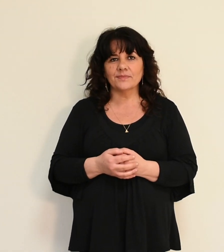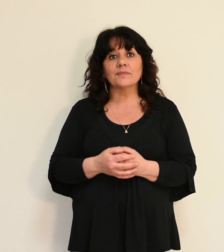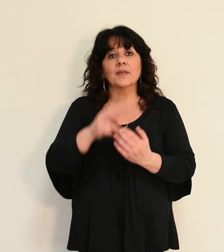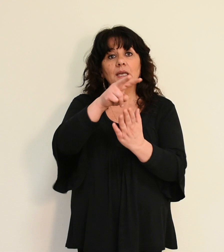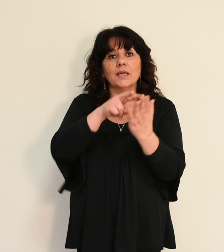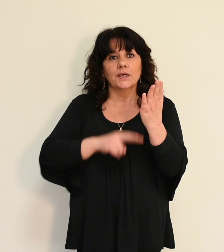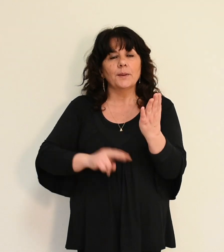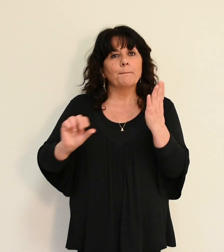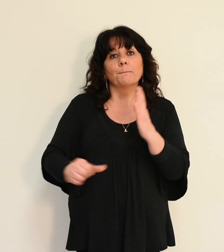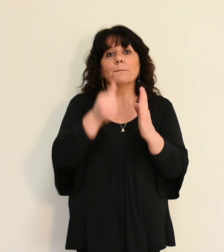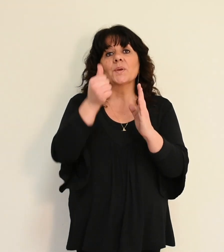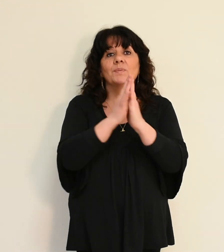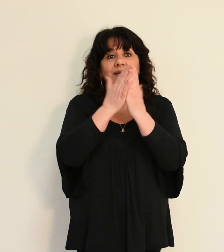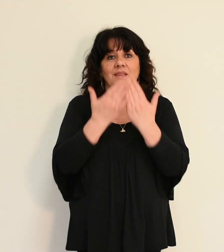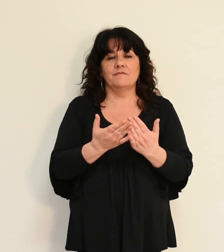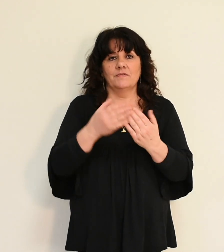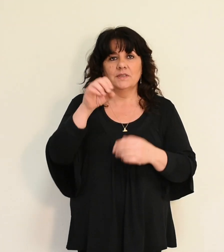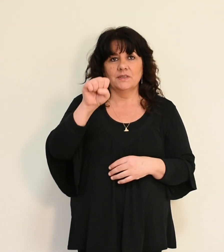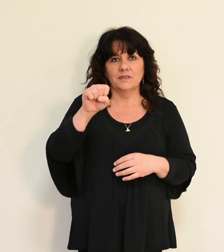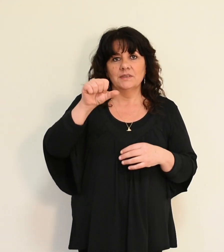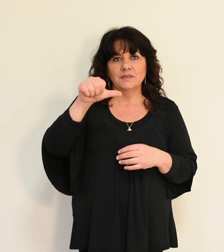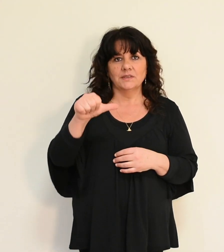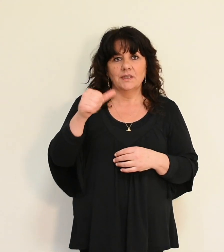Lecture du premier livre de Samuel.